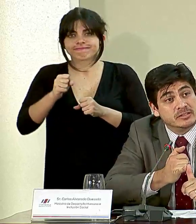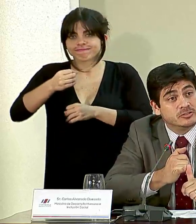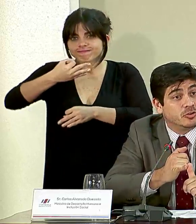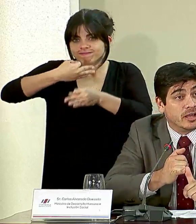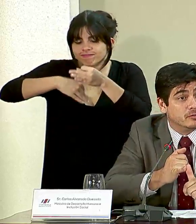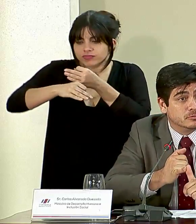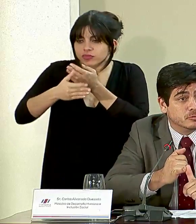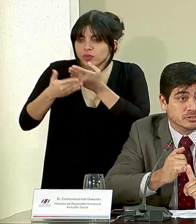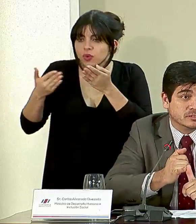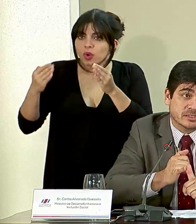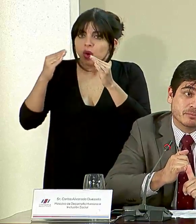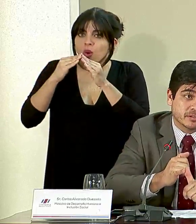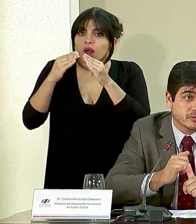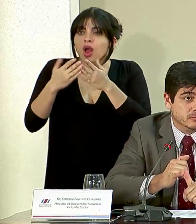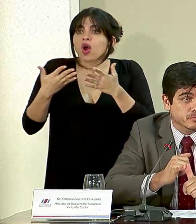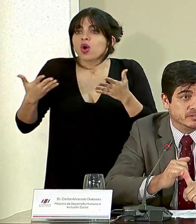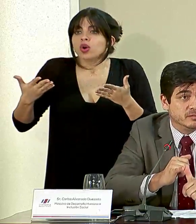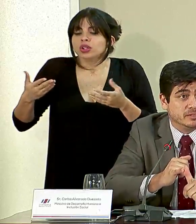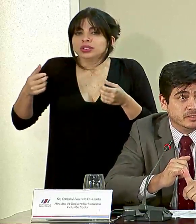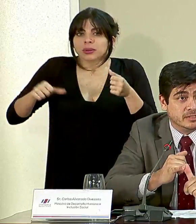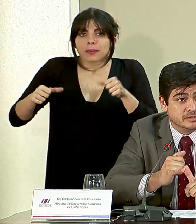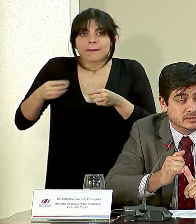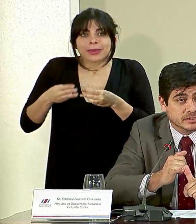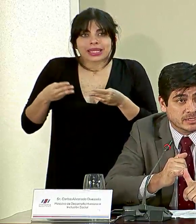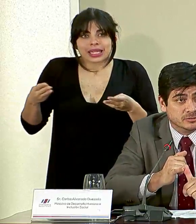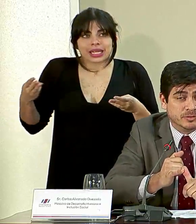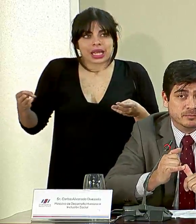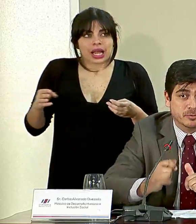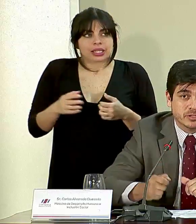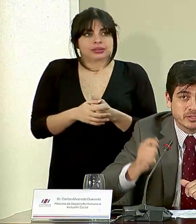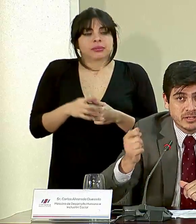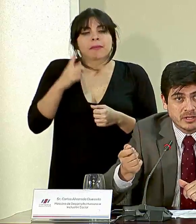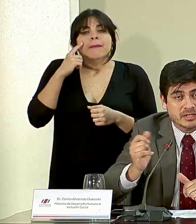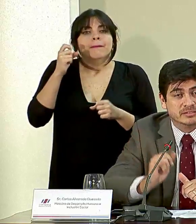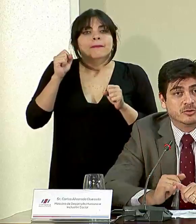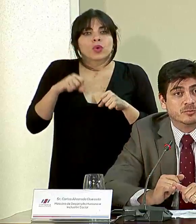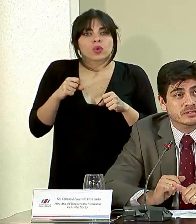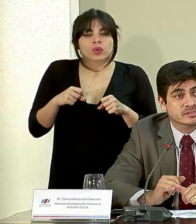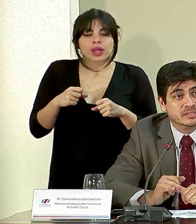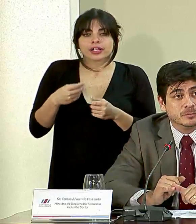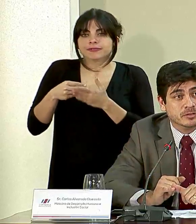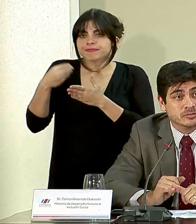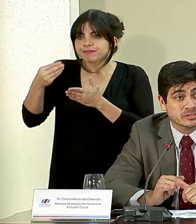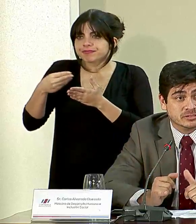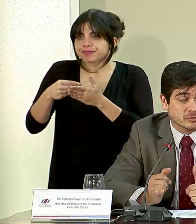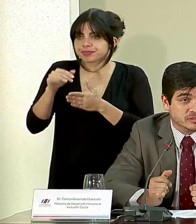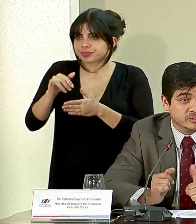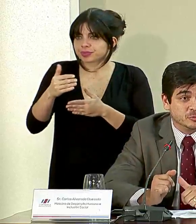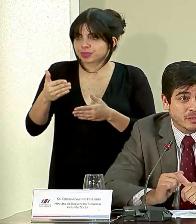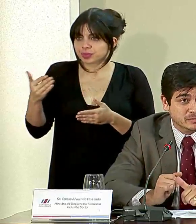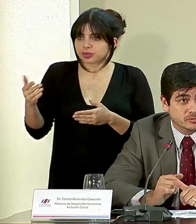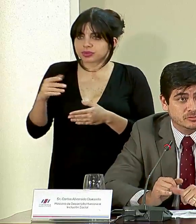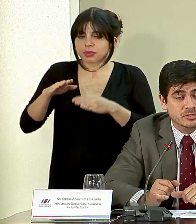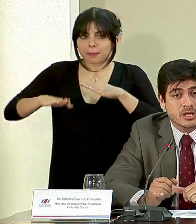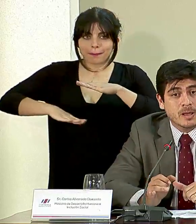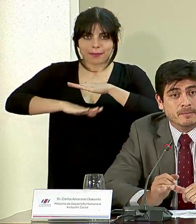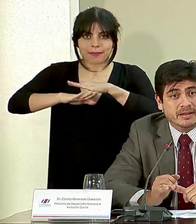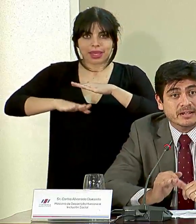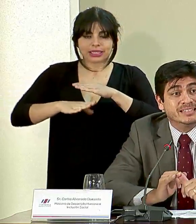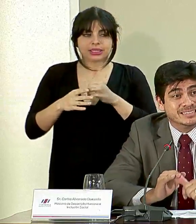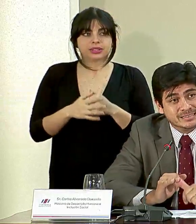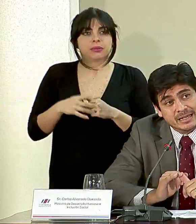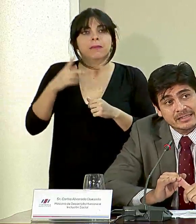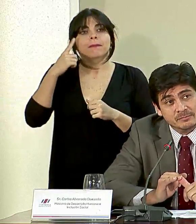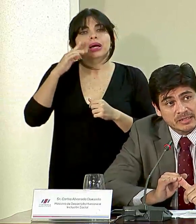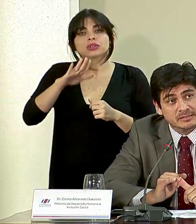sustituir utensilios de hogar, cosas que se han perdido, pérdidas materiales en este caso, para poder hacer compras de ese tipo de cosas, de utensilios básicos,